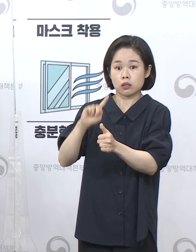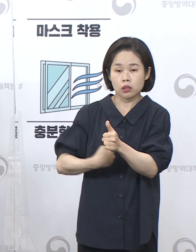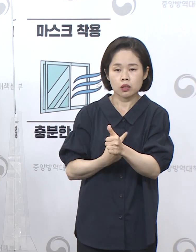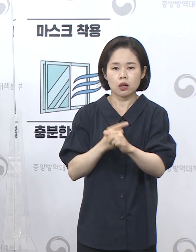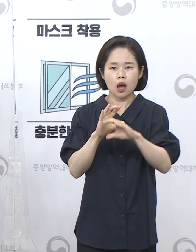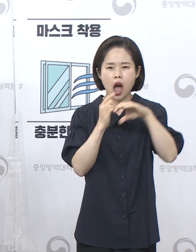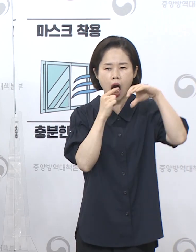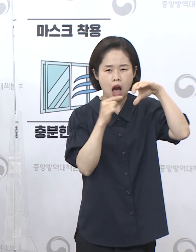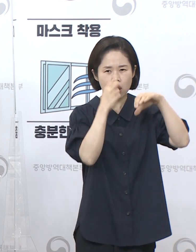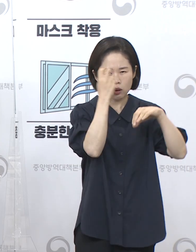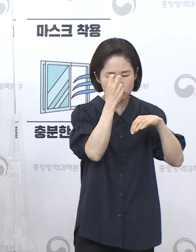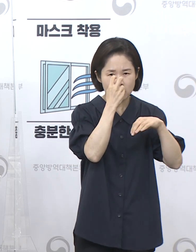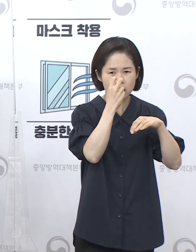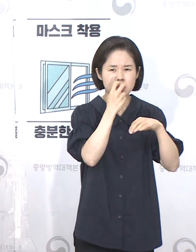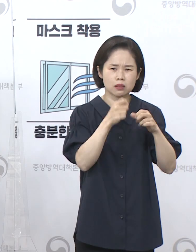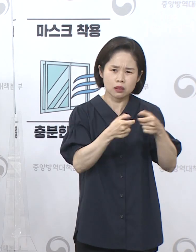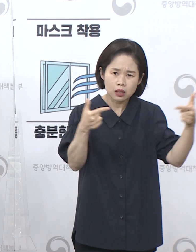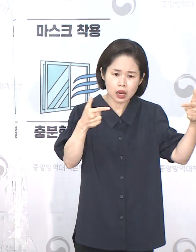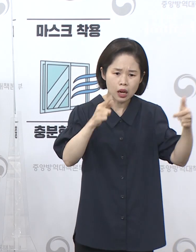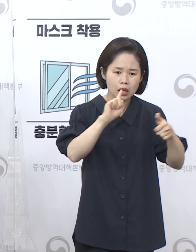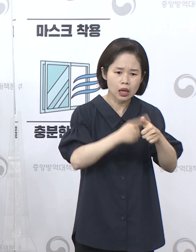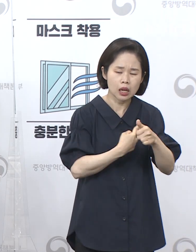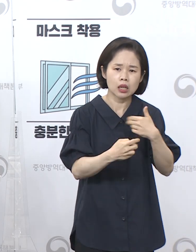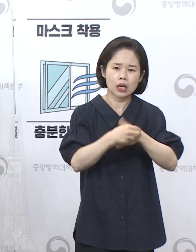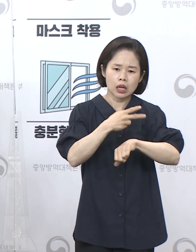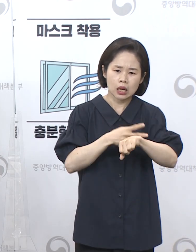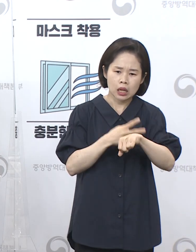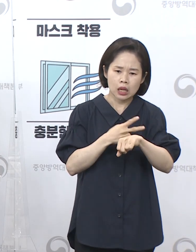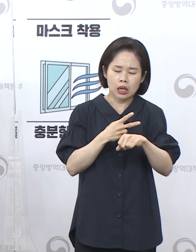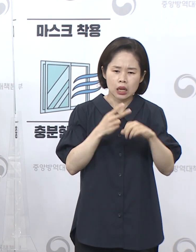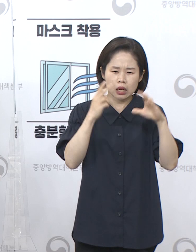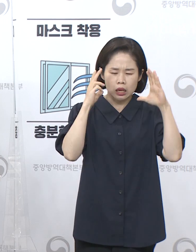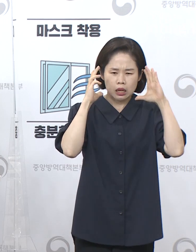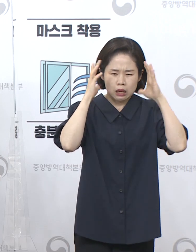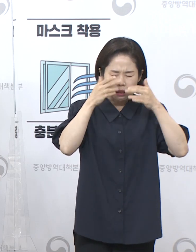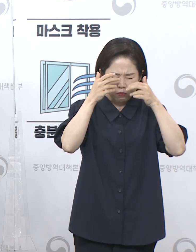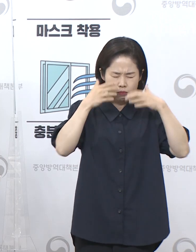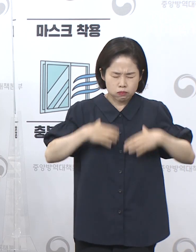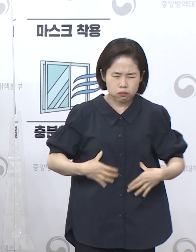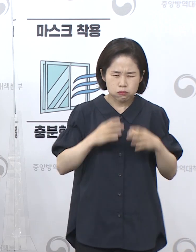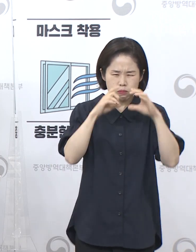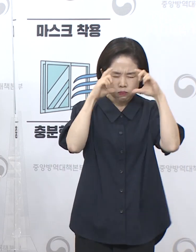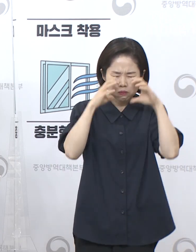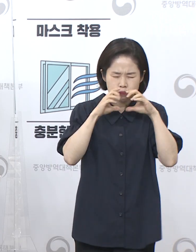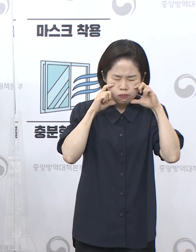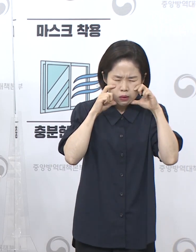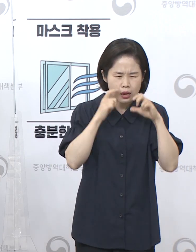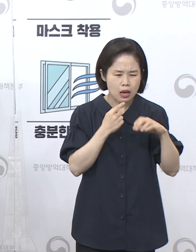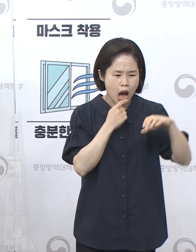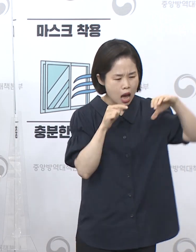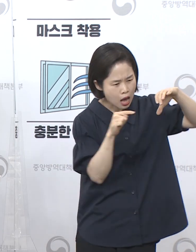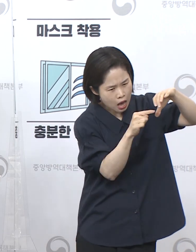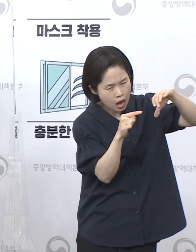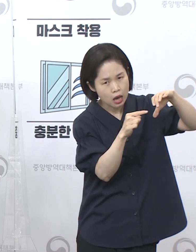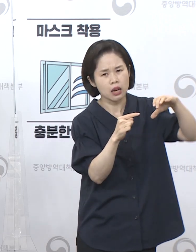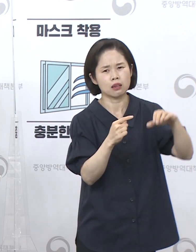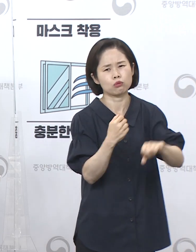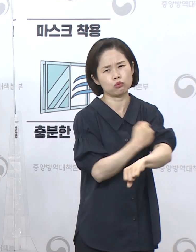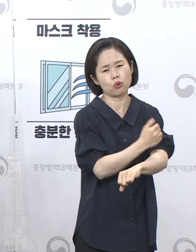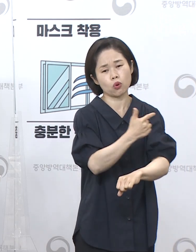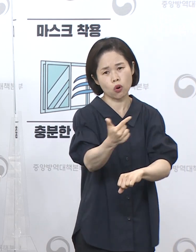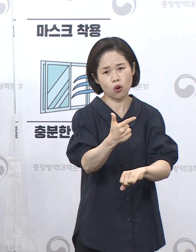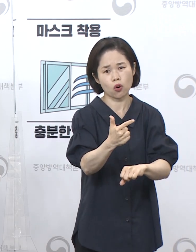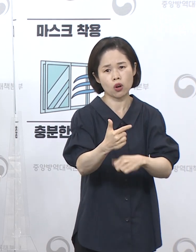가운데 폭염과 사투를 벌이며 진단검사와 예방접종에 매진하는 일선 보건소와 선별진료소,